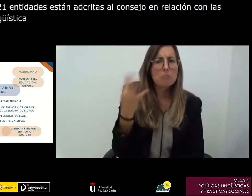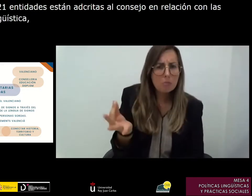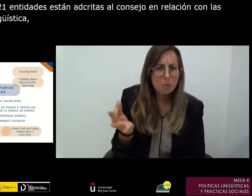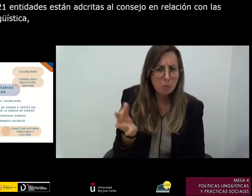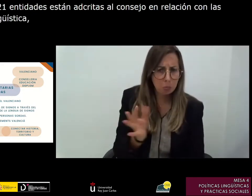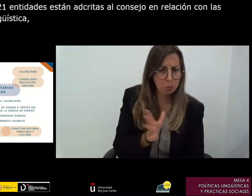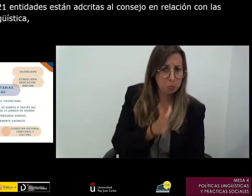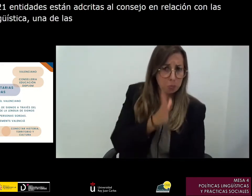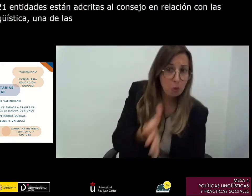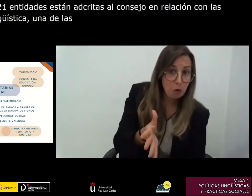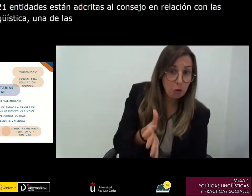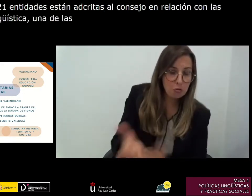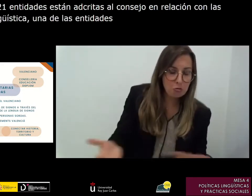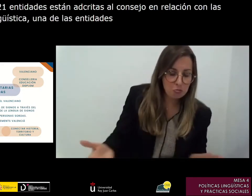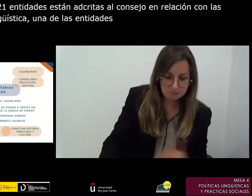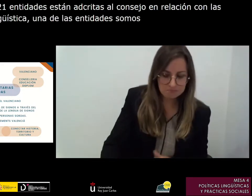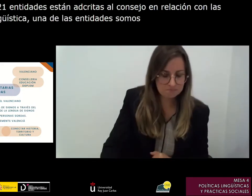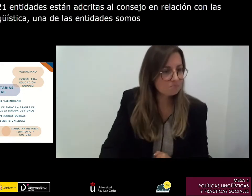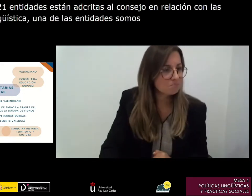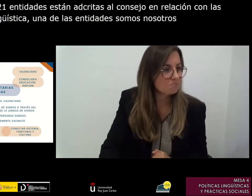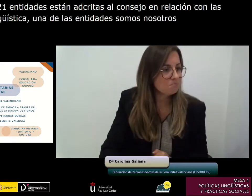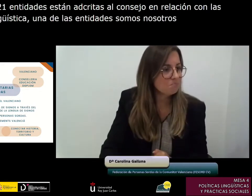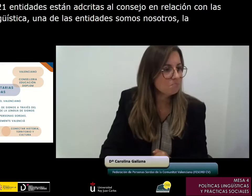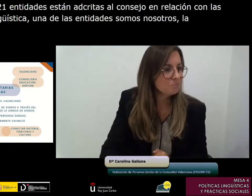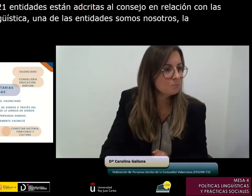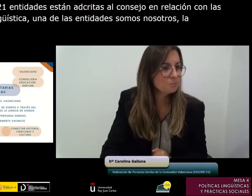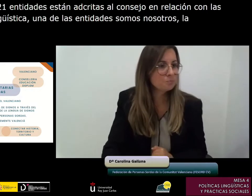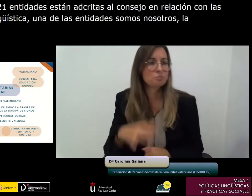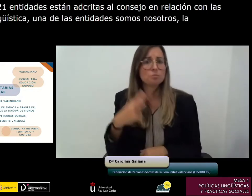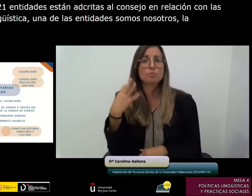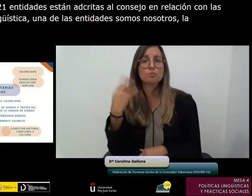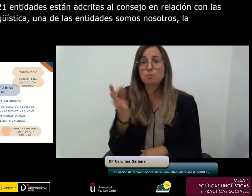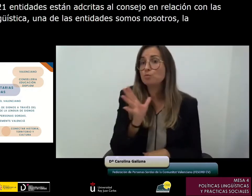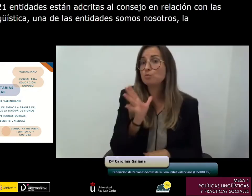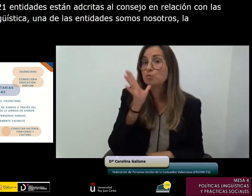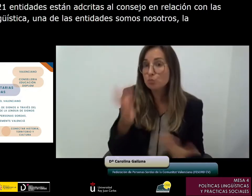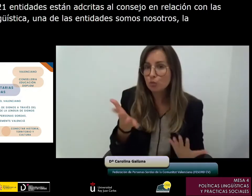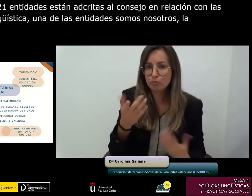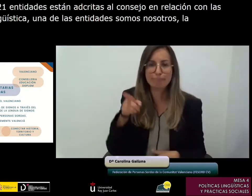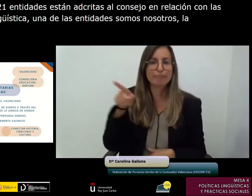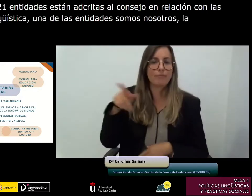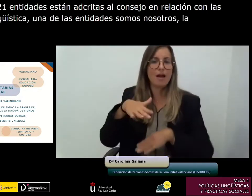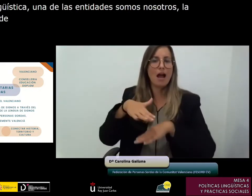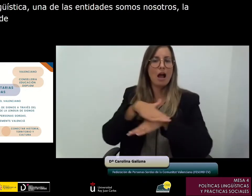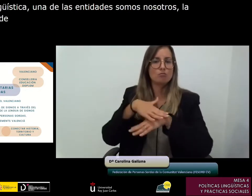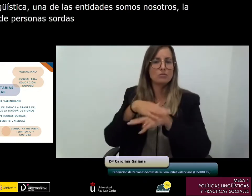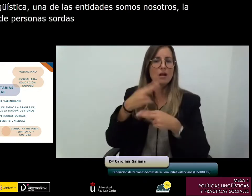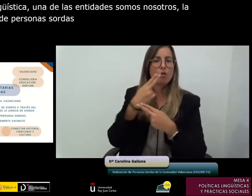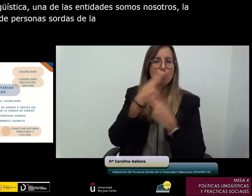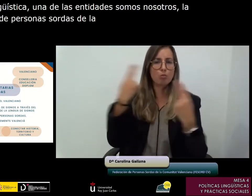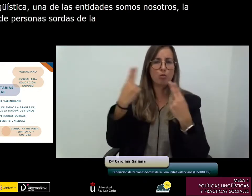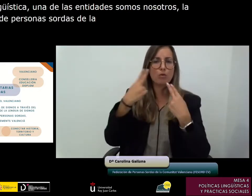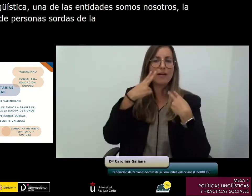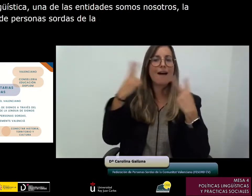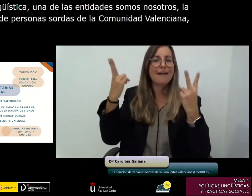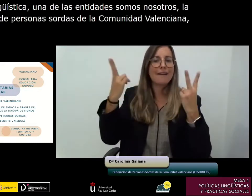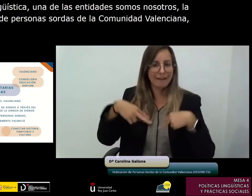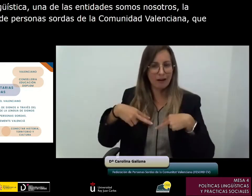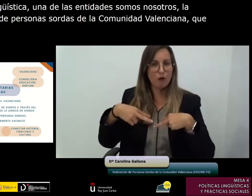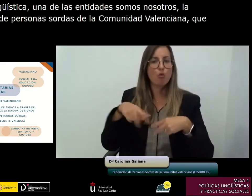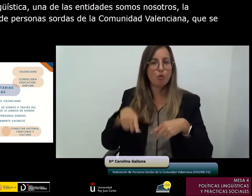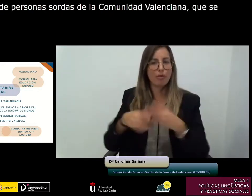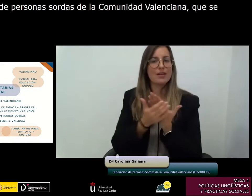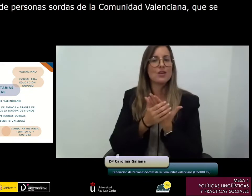Comunidad Valenciana, que se nos encomendó el formar parte de este ente, de esta organización.